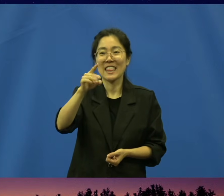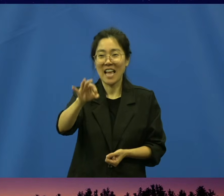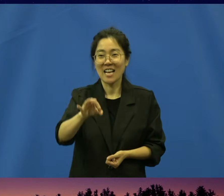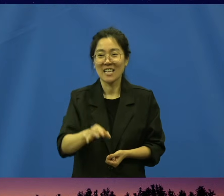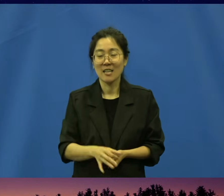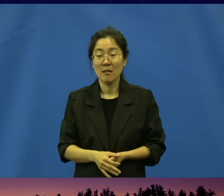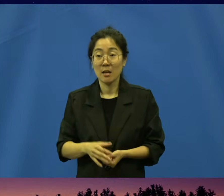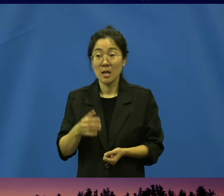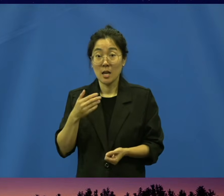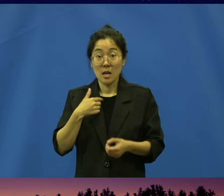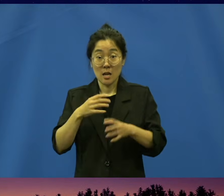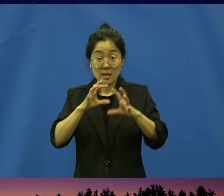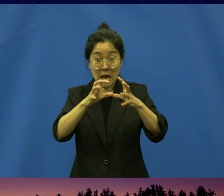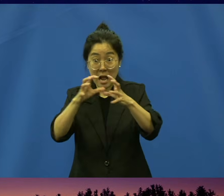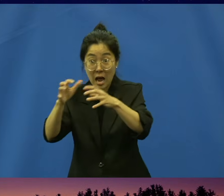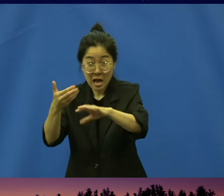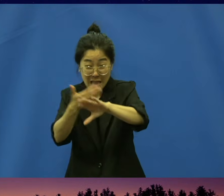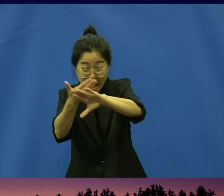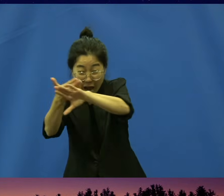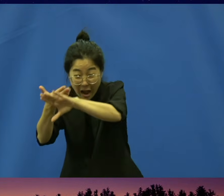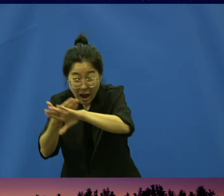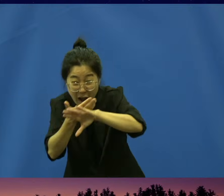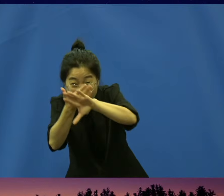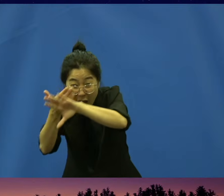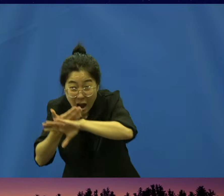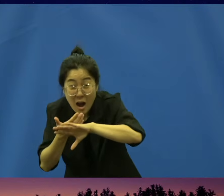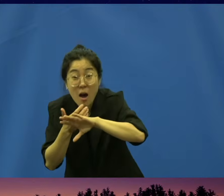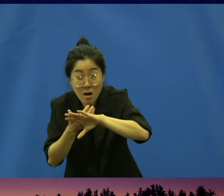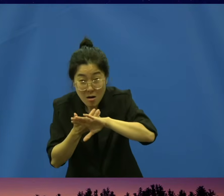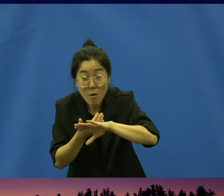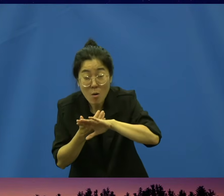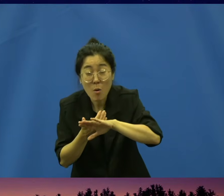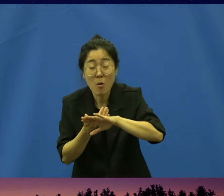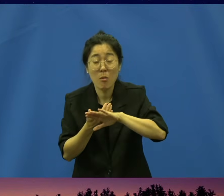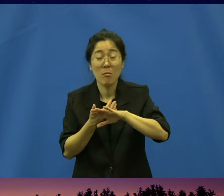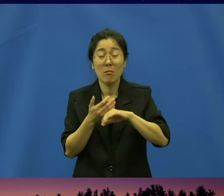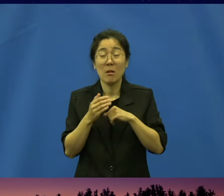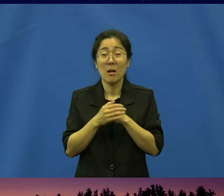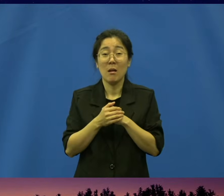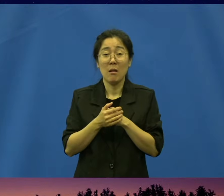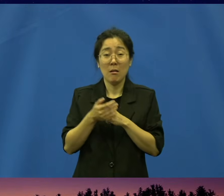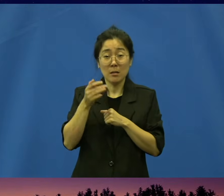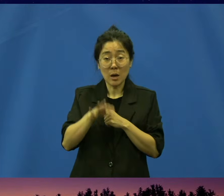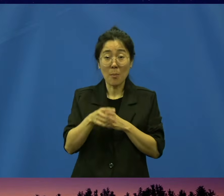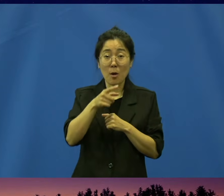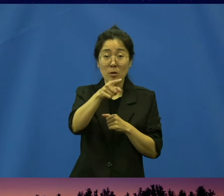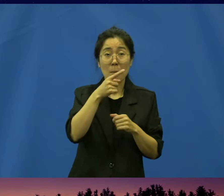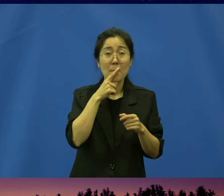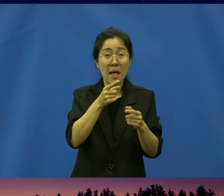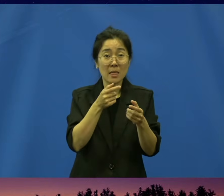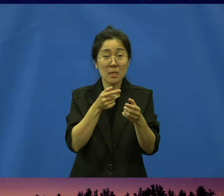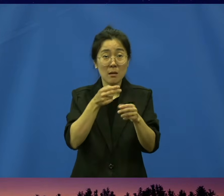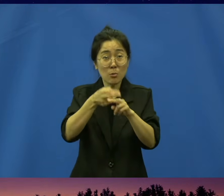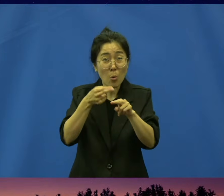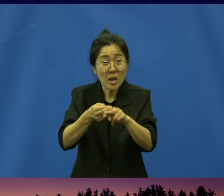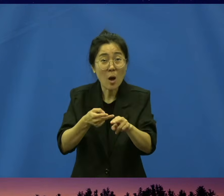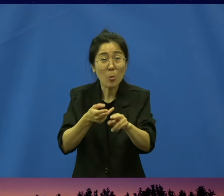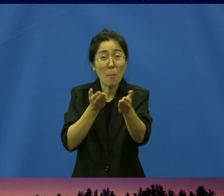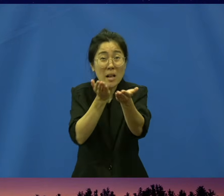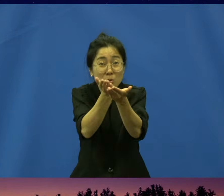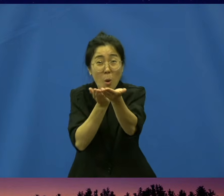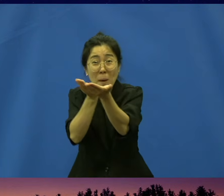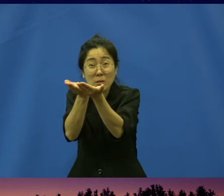뭐 이런 거죠. 예를 들어서 뭐 감자를 가지고 뭐 이렇게 샐러드가 나왔다. 그러면은 그거 먹고 좀 남은 게 있으면 그 다음 날은